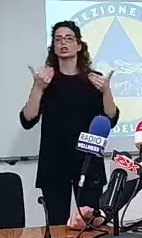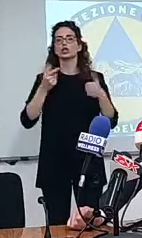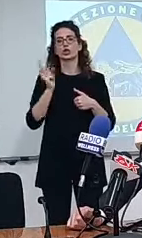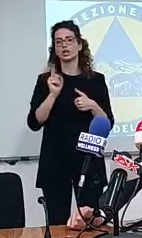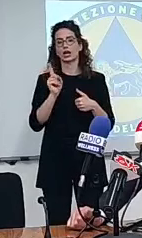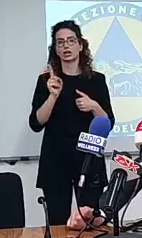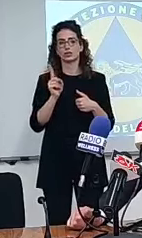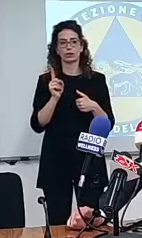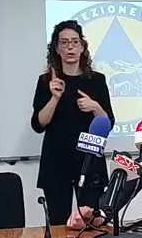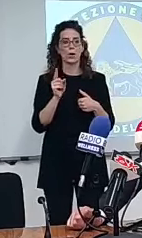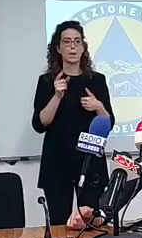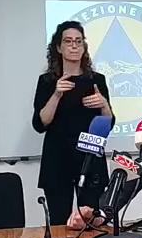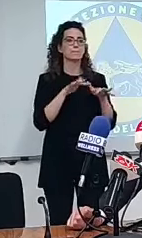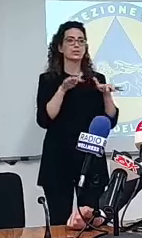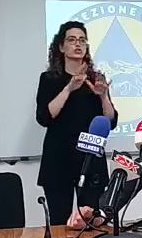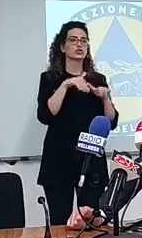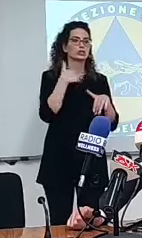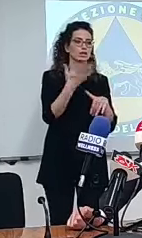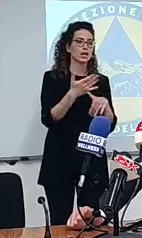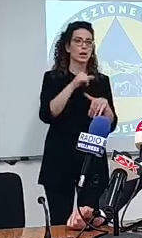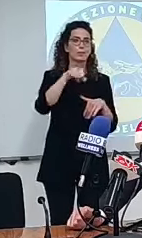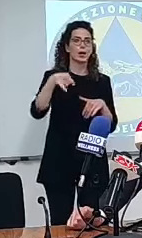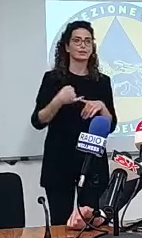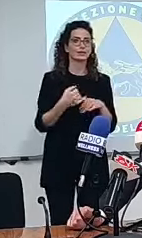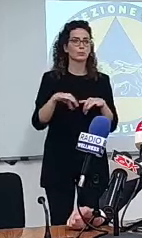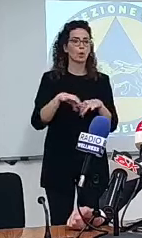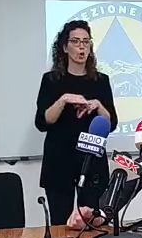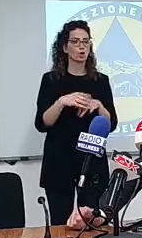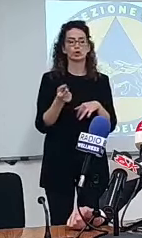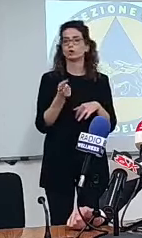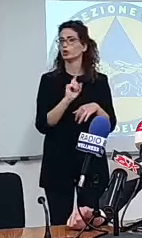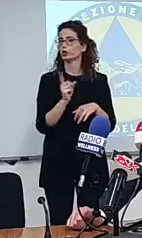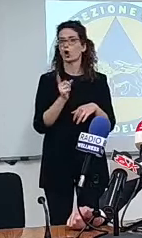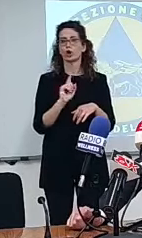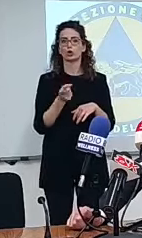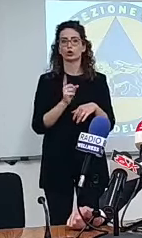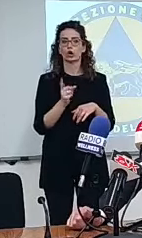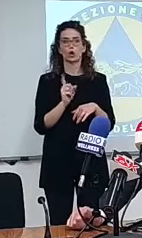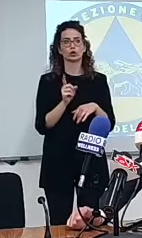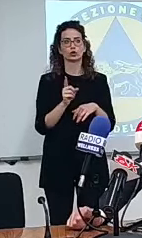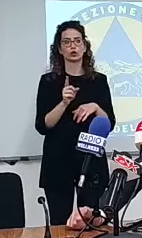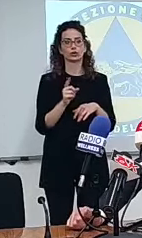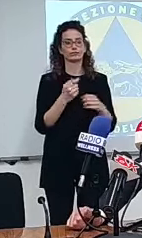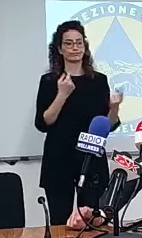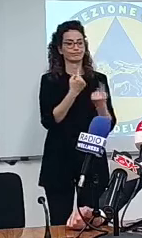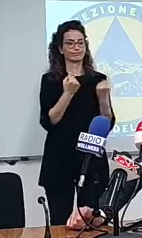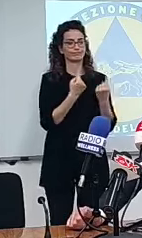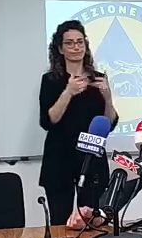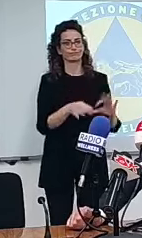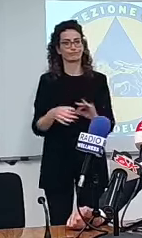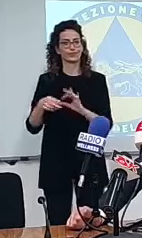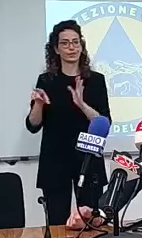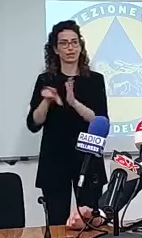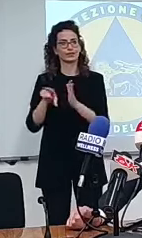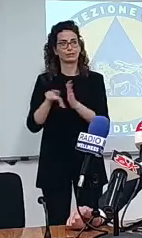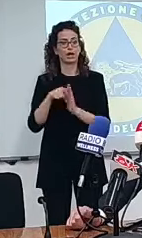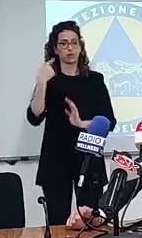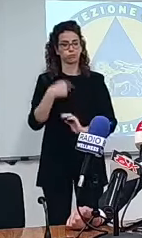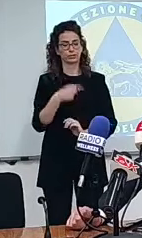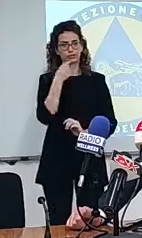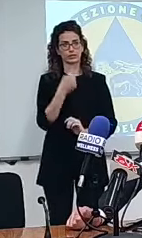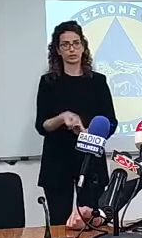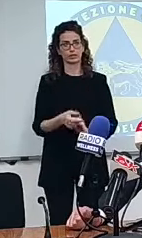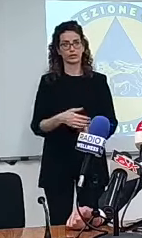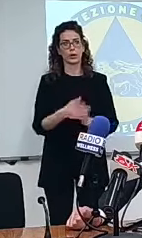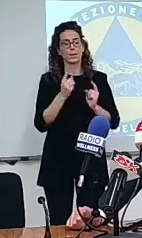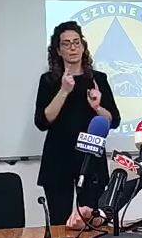i matrimoni, cioè queste attività che per... No, quelle sono tutte regolamentate dal decreto, per questo ti ho detto... Quindi